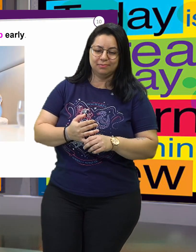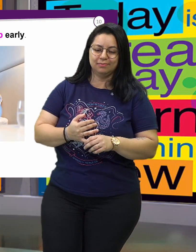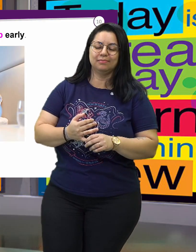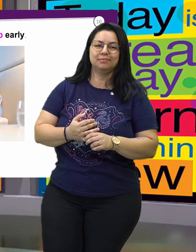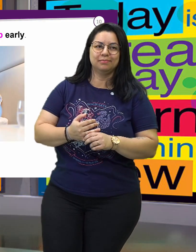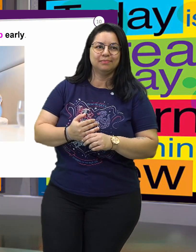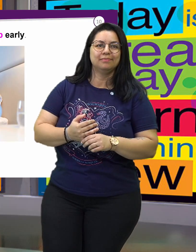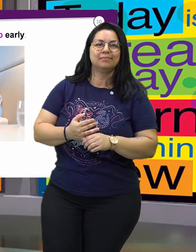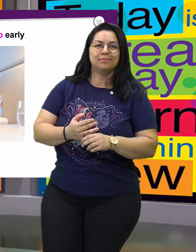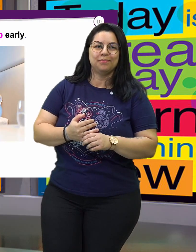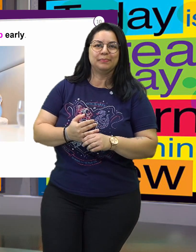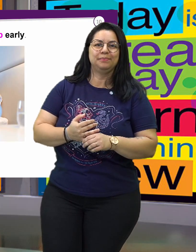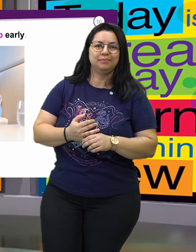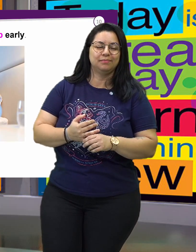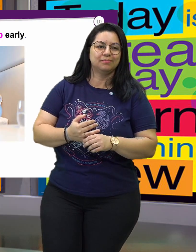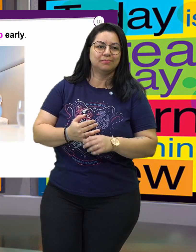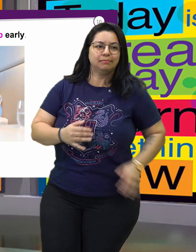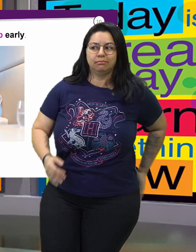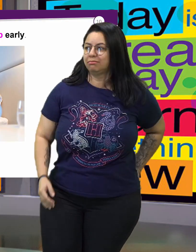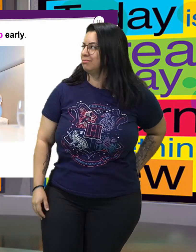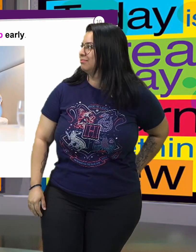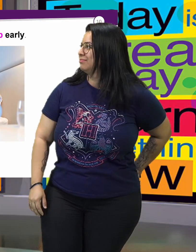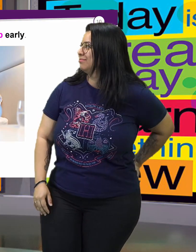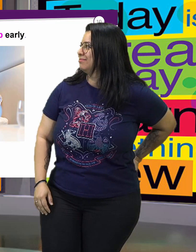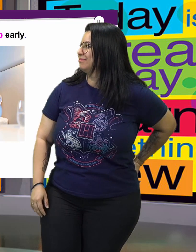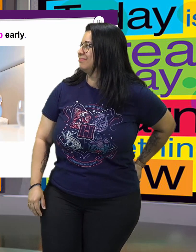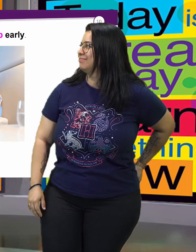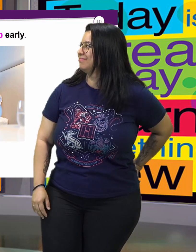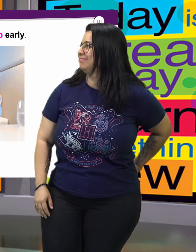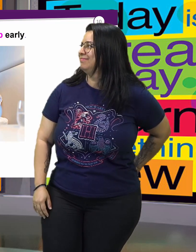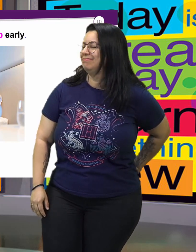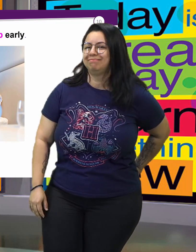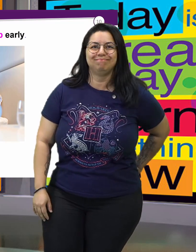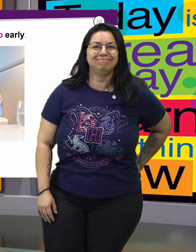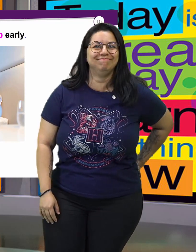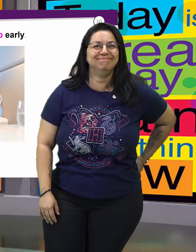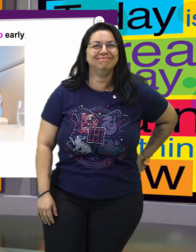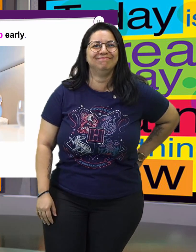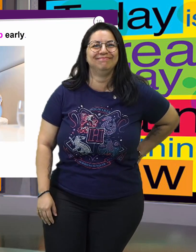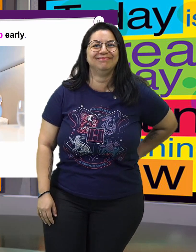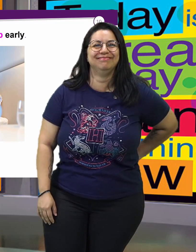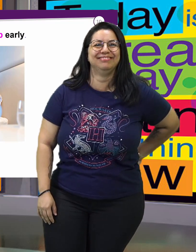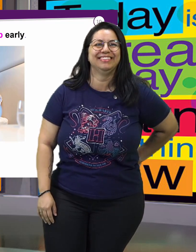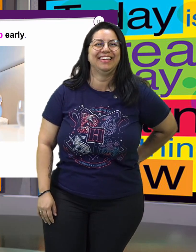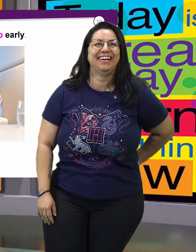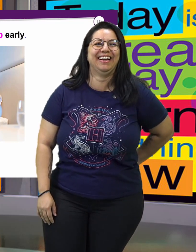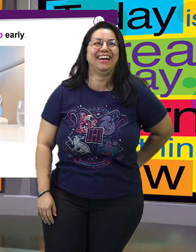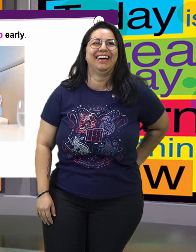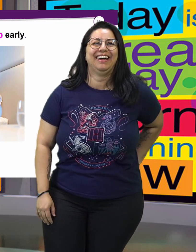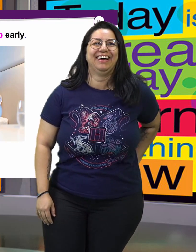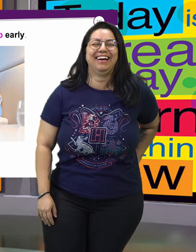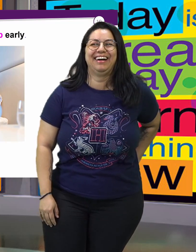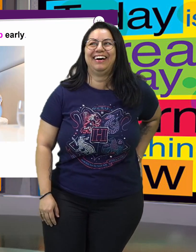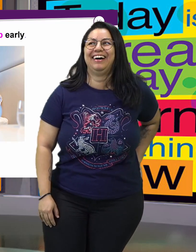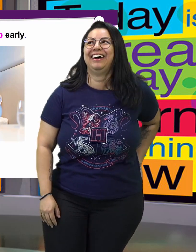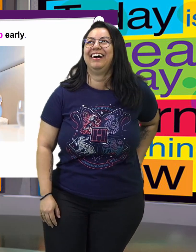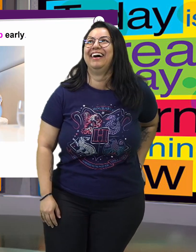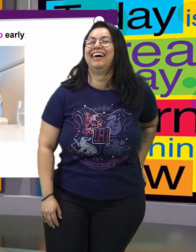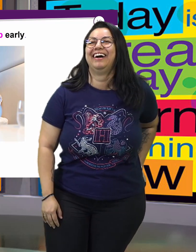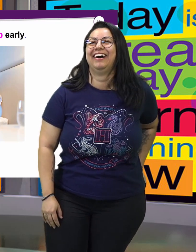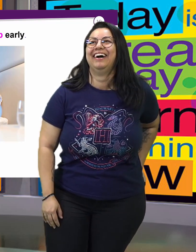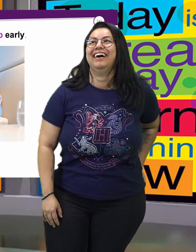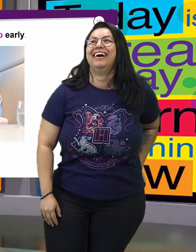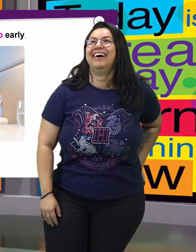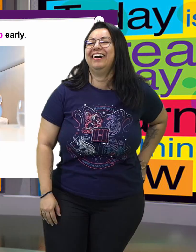were de jeito nenhum. Aqui, como é hipotético, sim. Vamos lá, tem uma musiquinha rolando